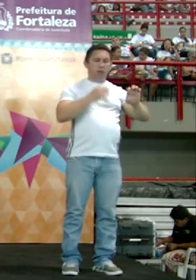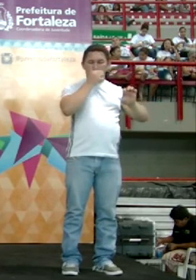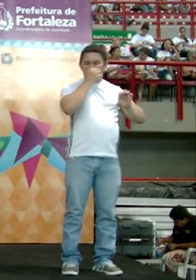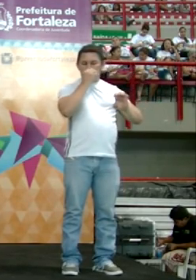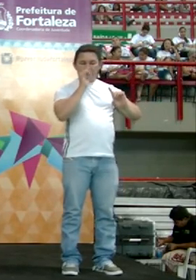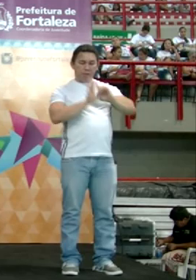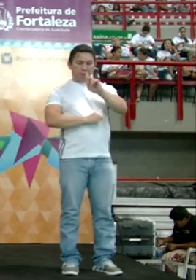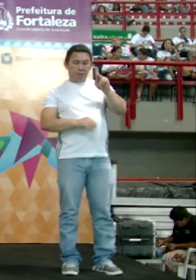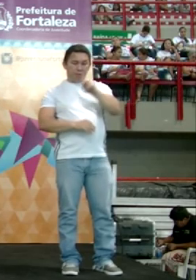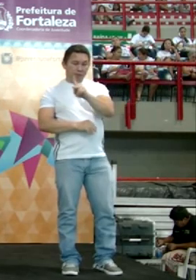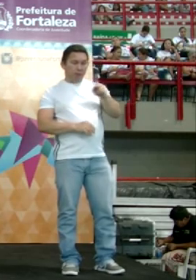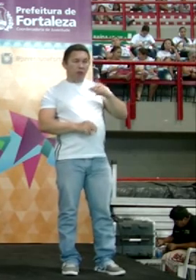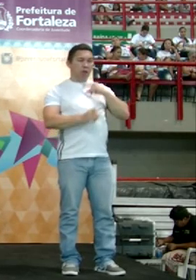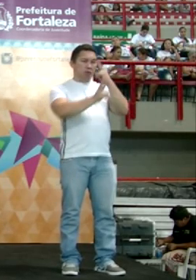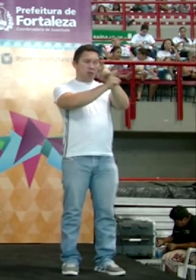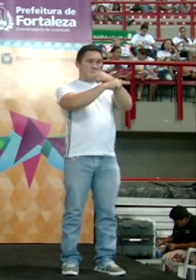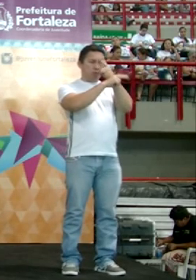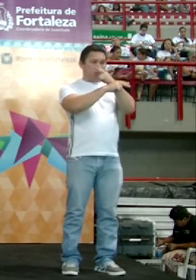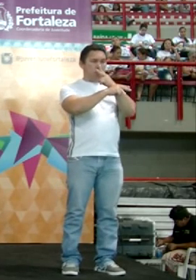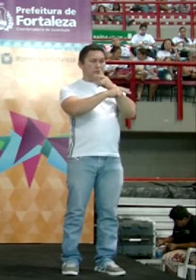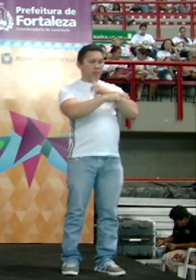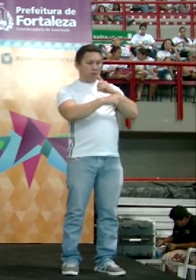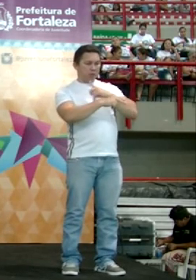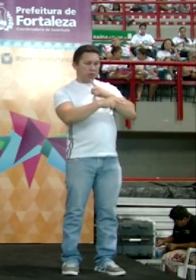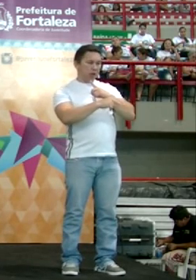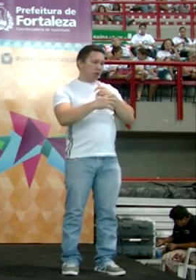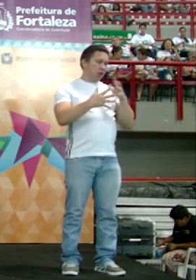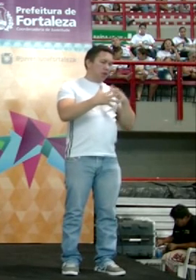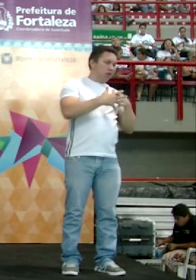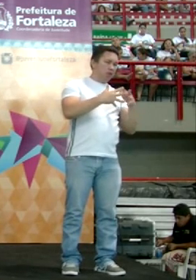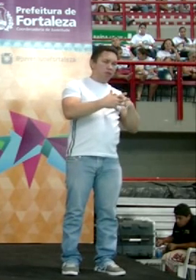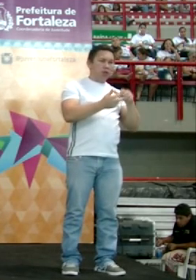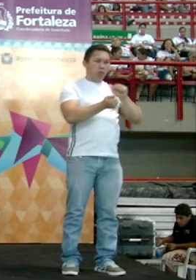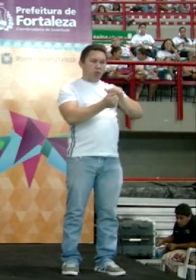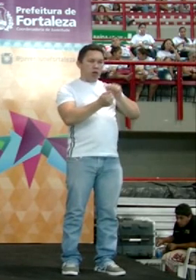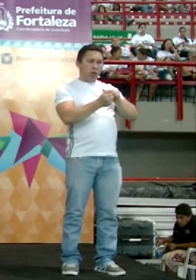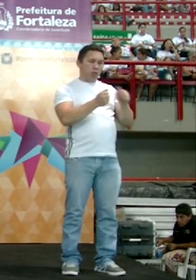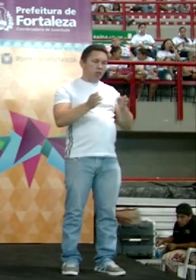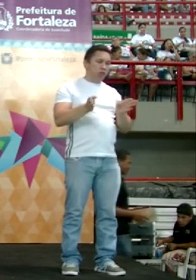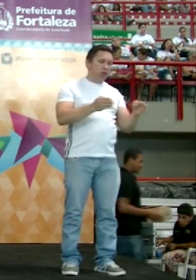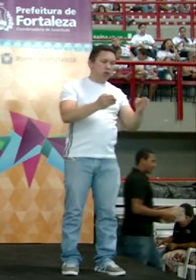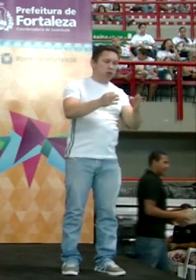Professor, a energia eólica atrapalha a reprodução marinha e a pesca?